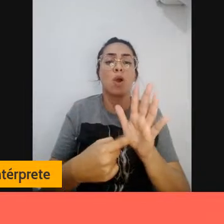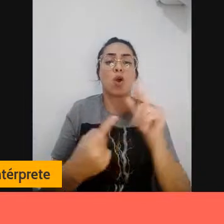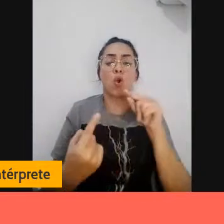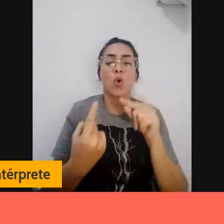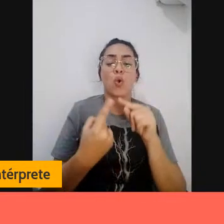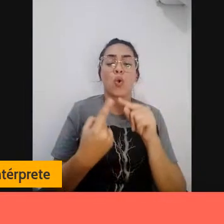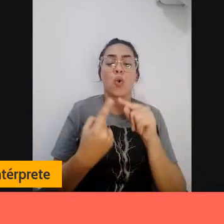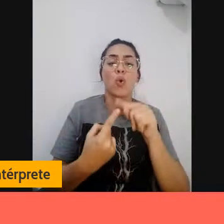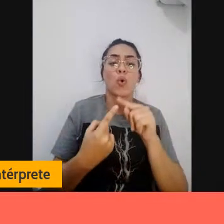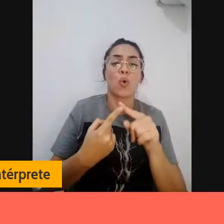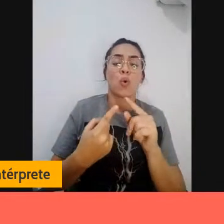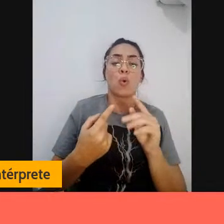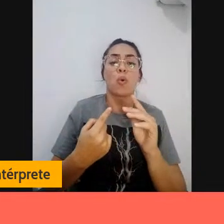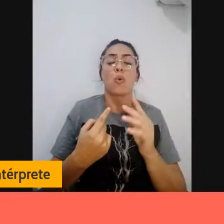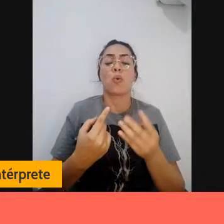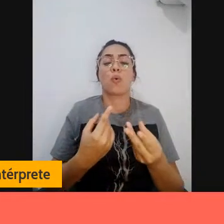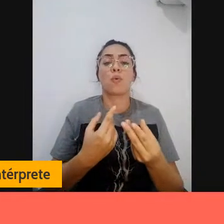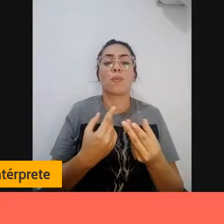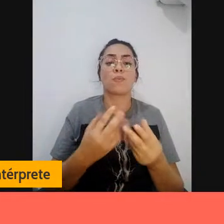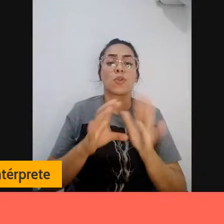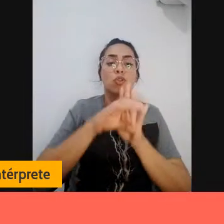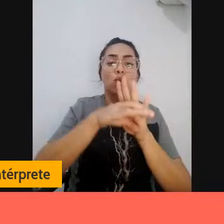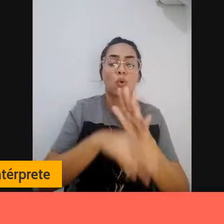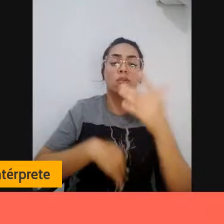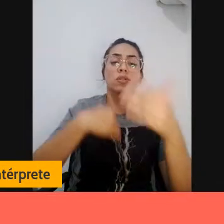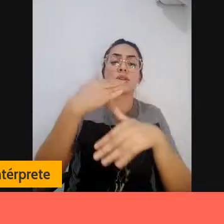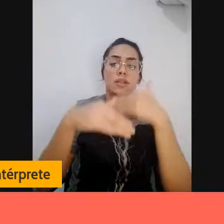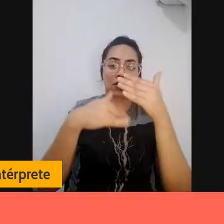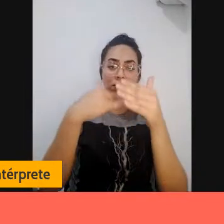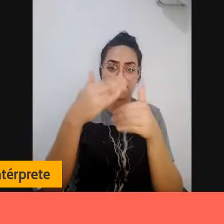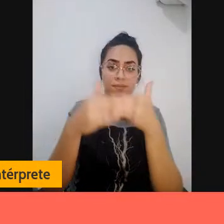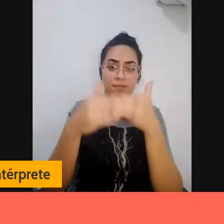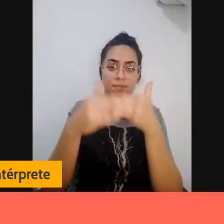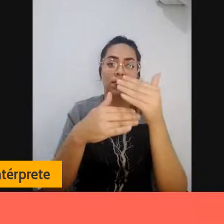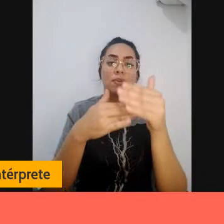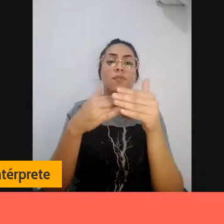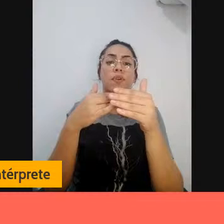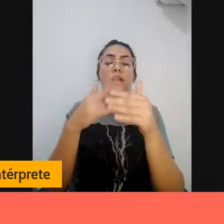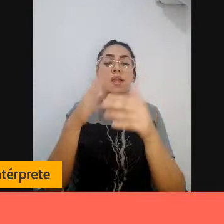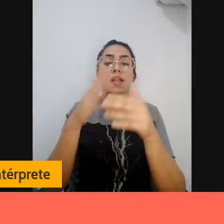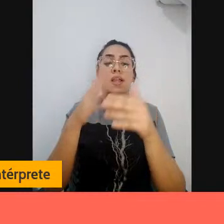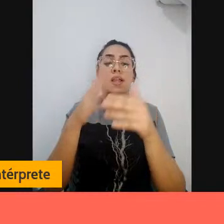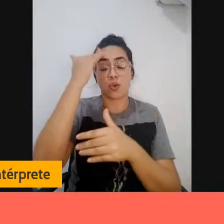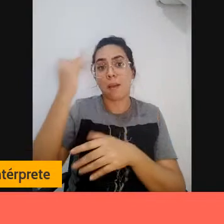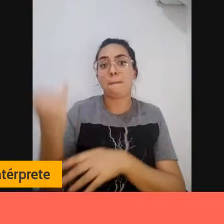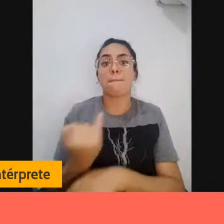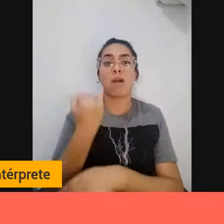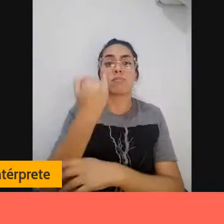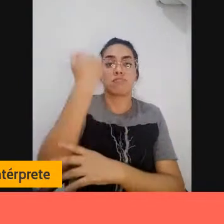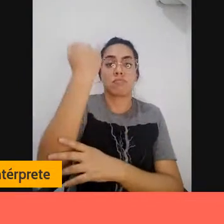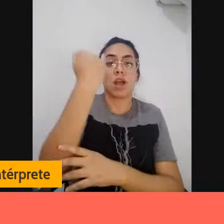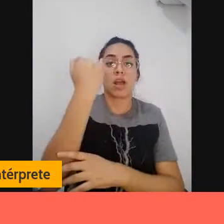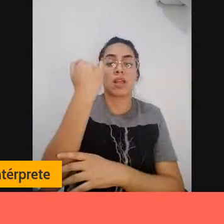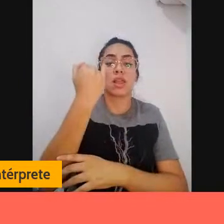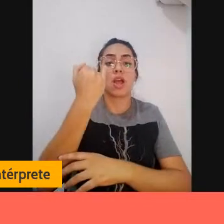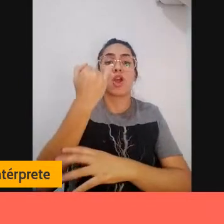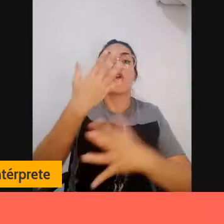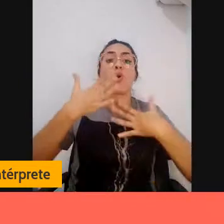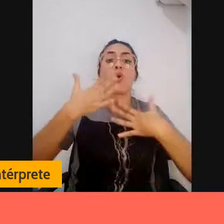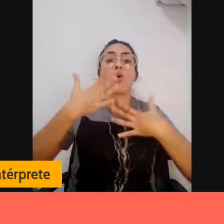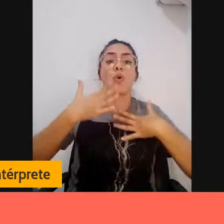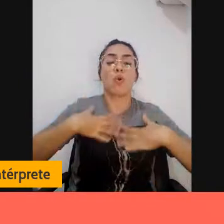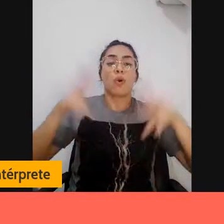atuais conceitos de desenvolvimento. O entendimento fundamental da harmonia que deveria